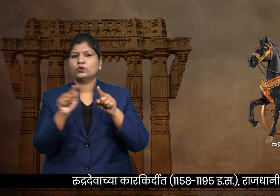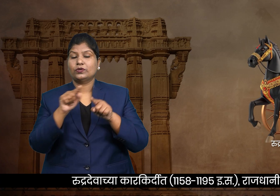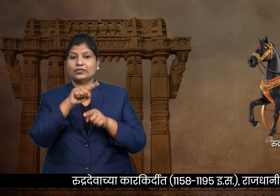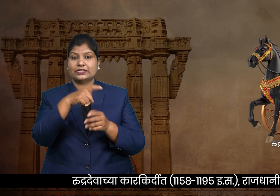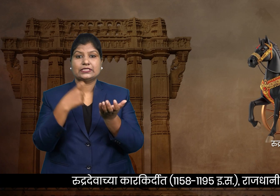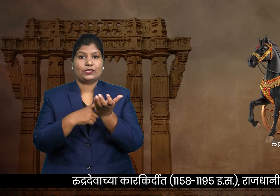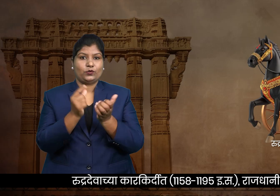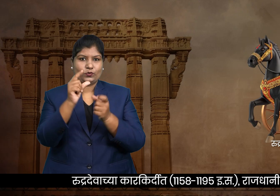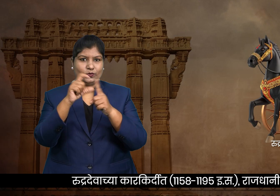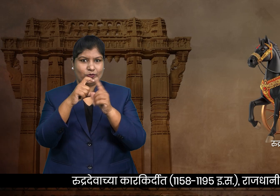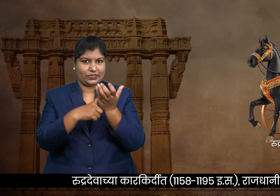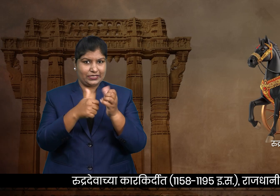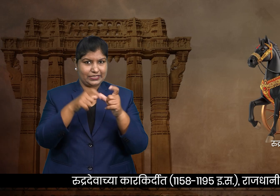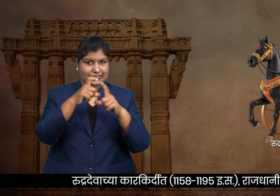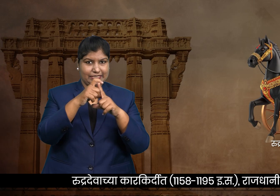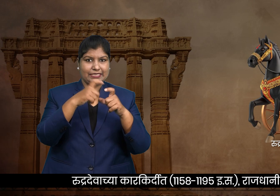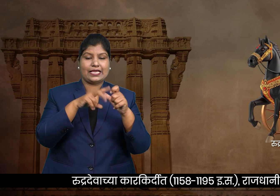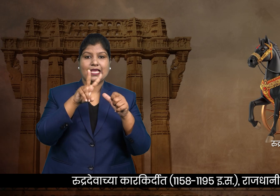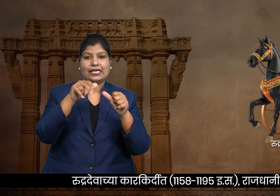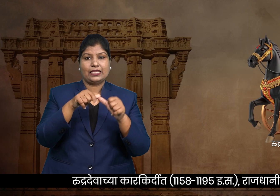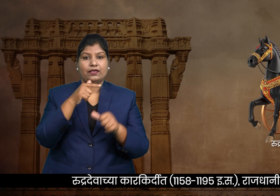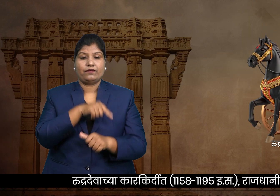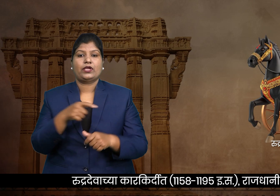रुद्रदेवा कारकीर्द